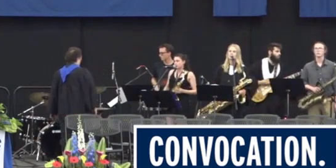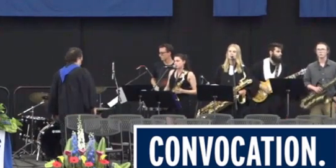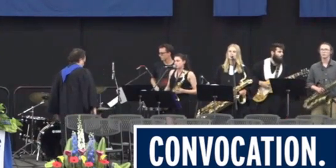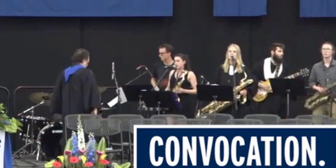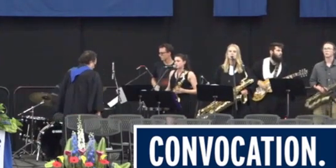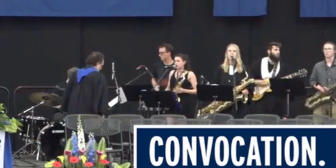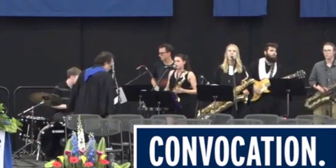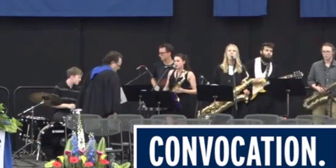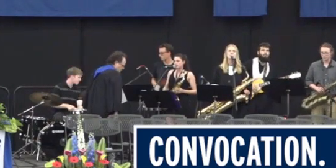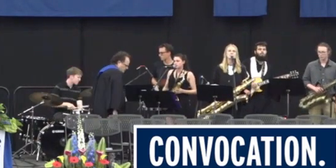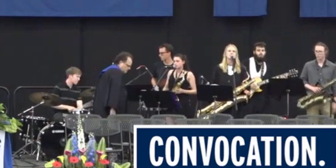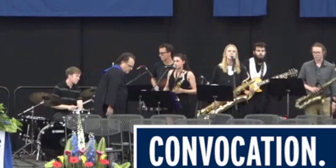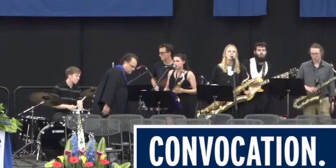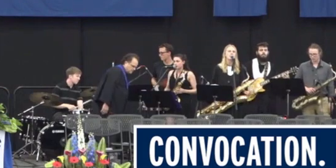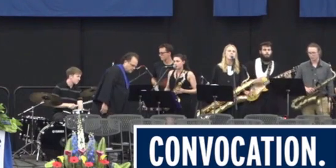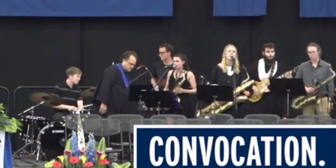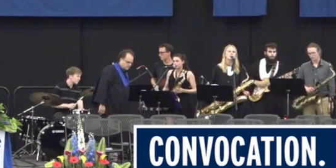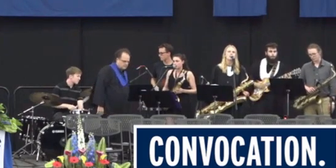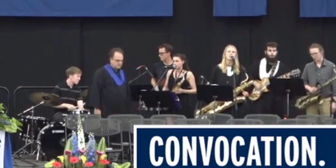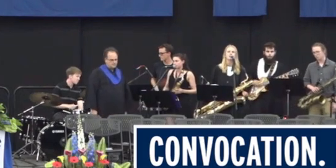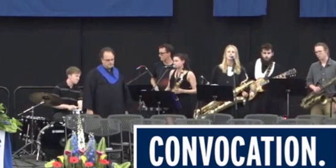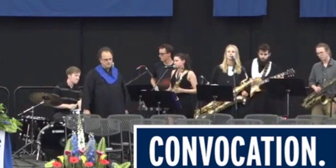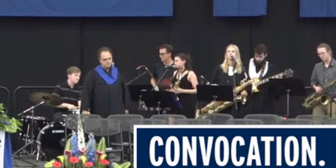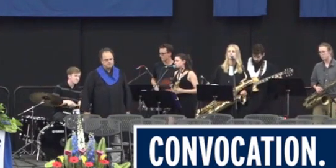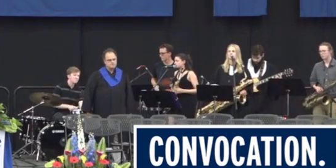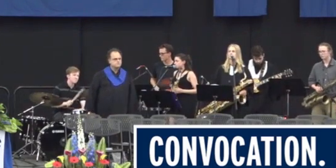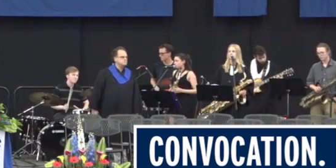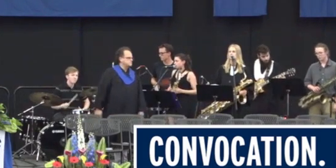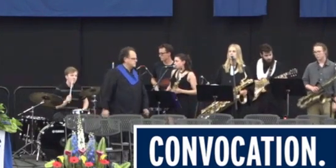tantas cosas más, quisiera